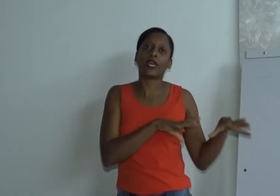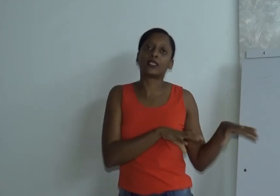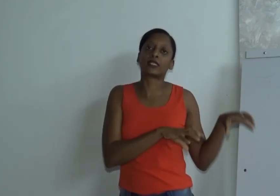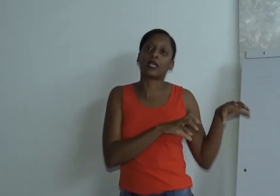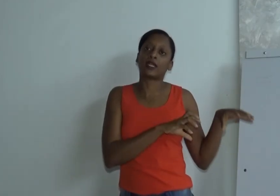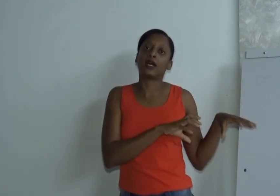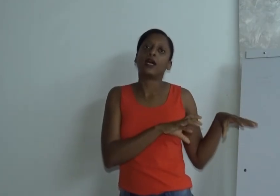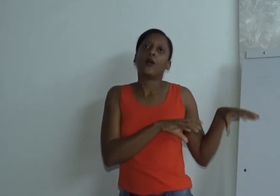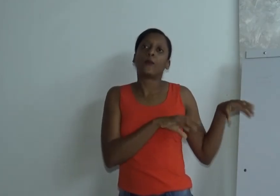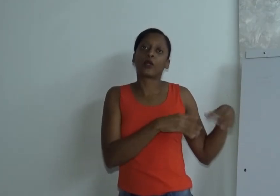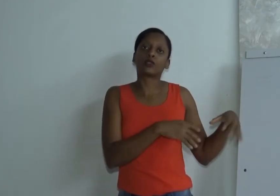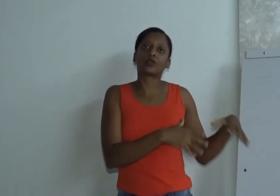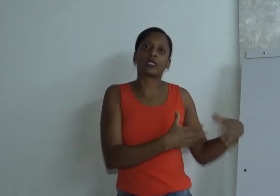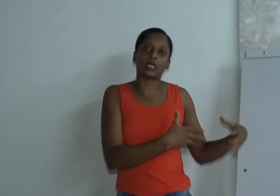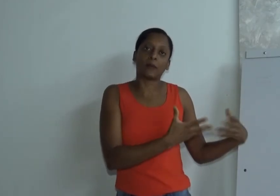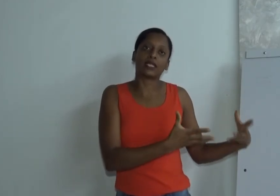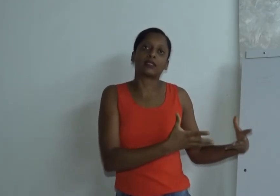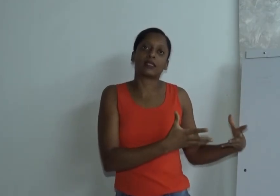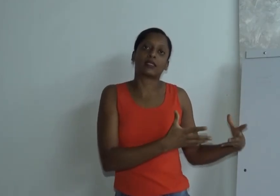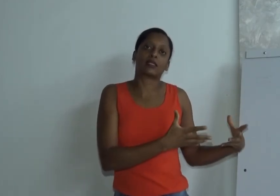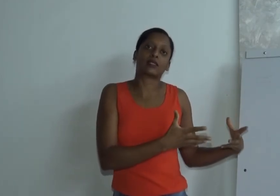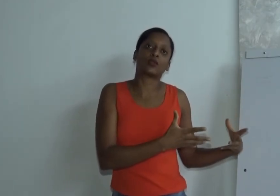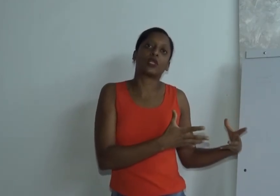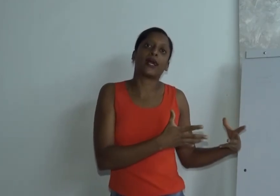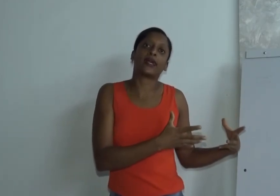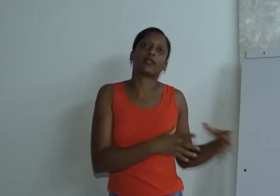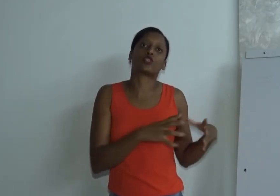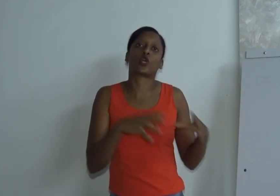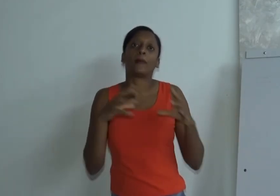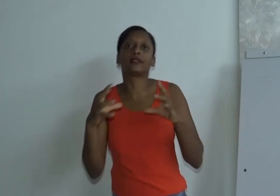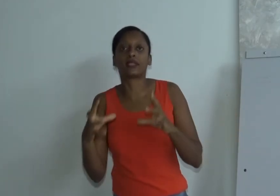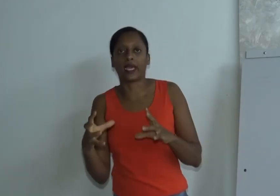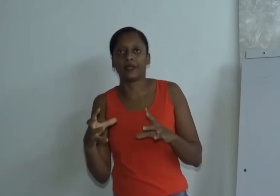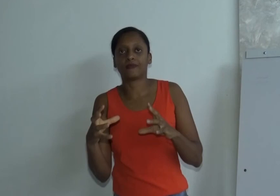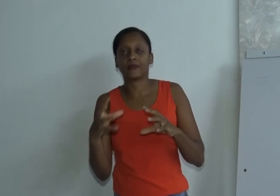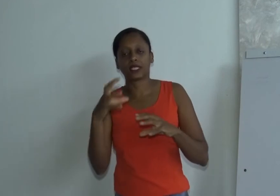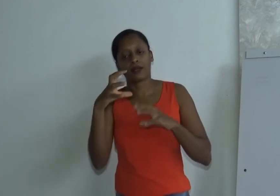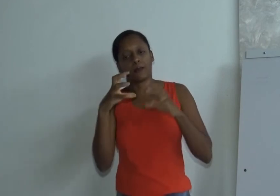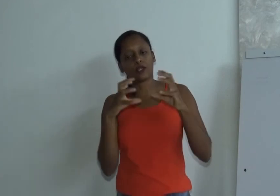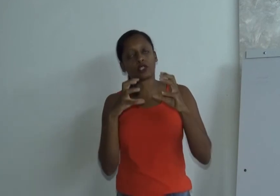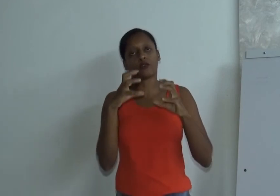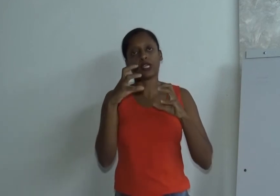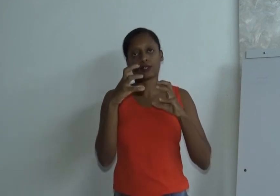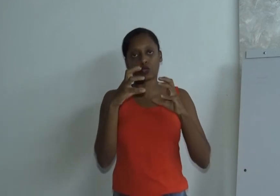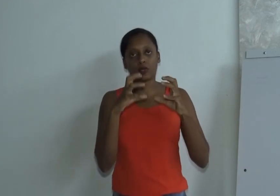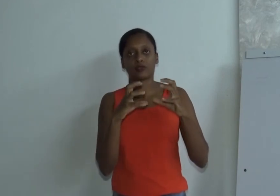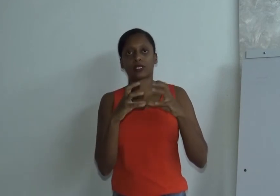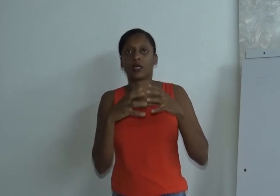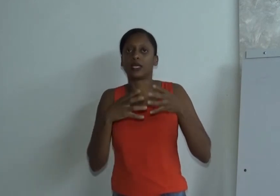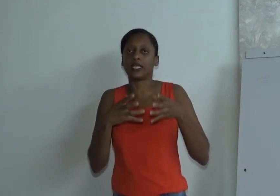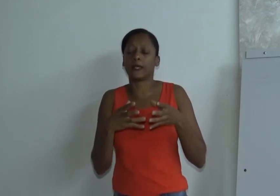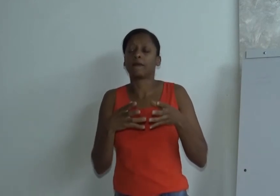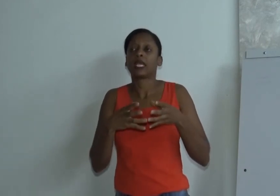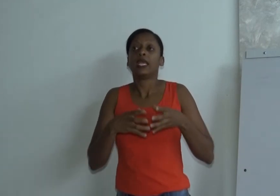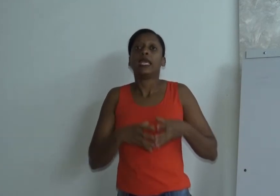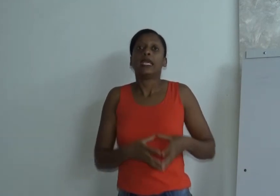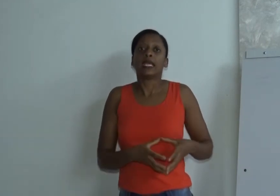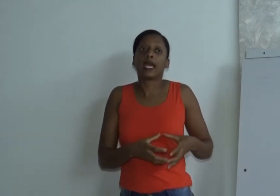vez dela produzir matriz extracelular, ela só mantém. Então, ela modifica a sua função ali. E aí,